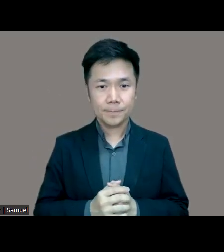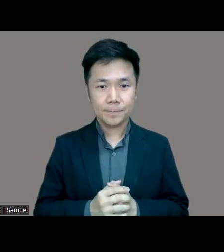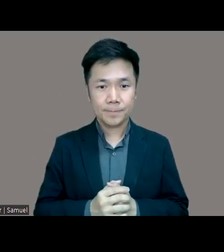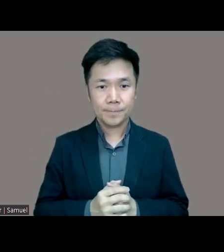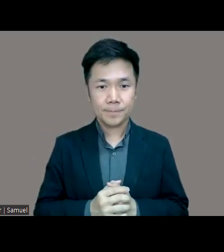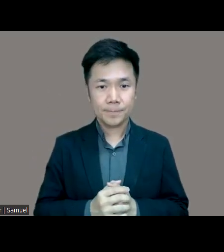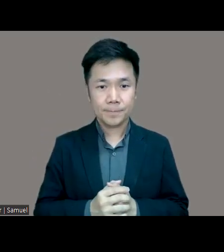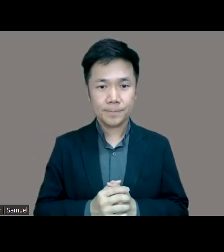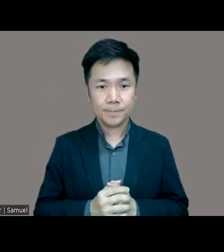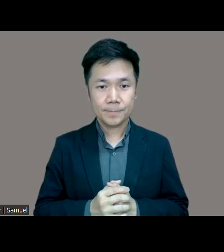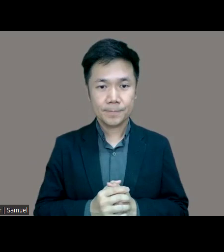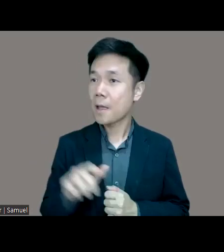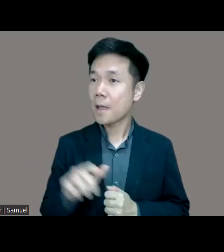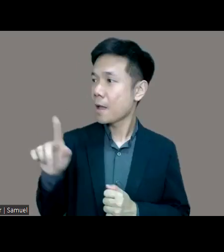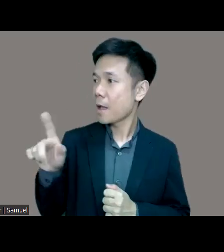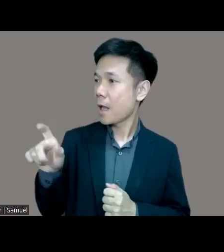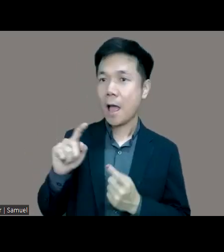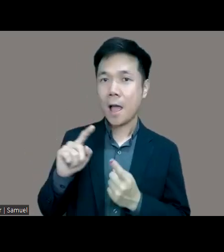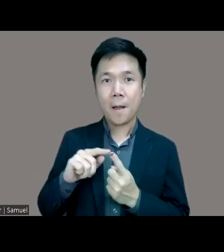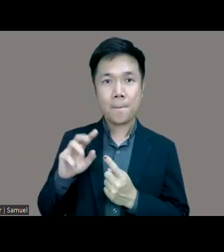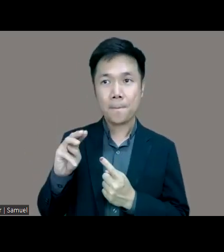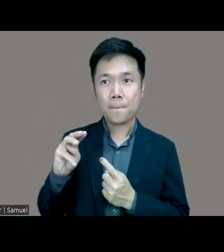Bon, je vois les mains sur